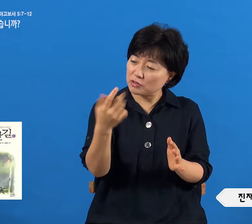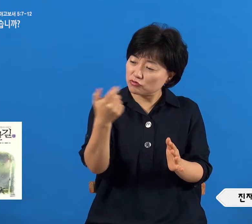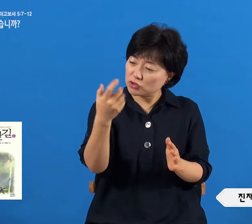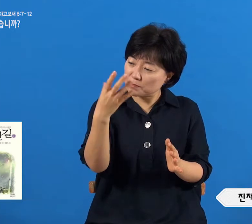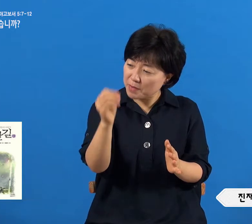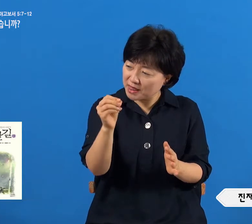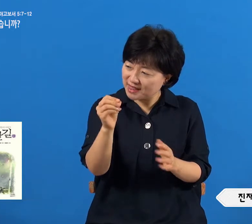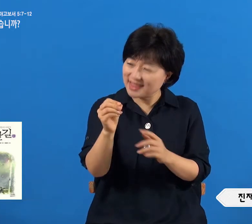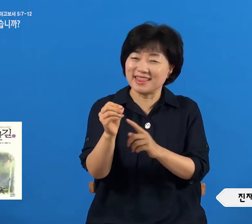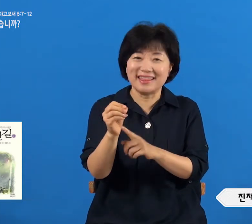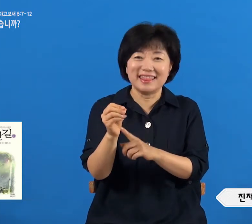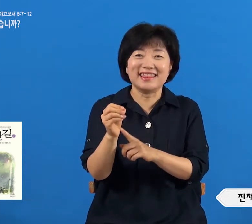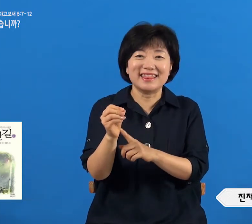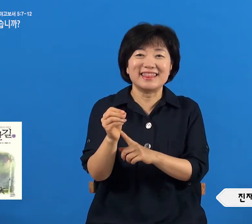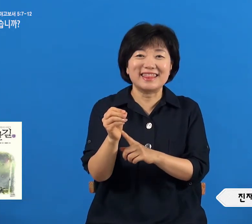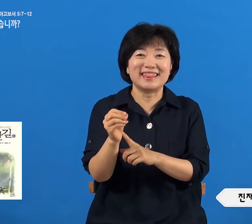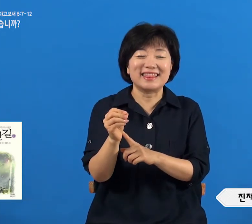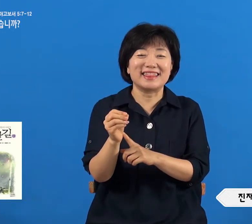360만